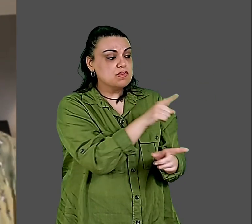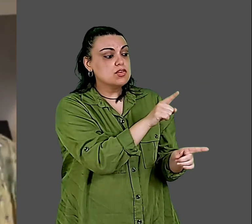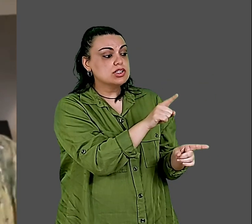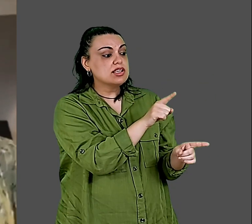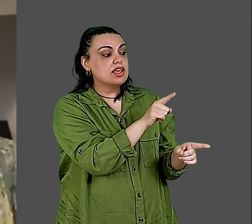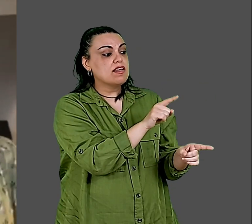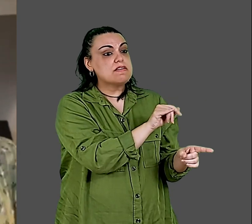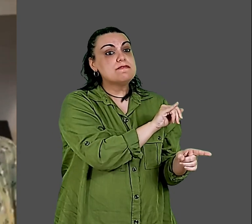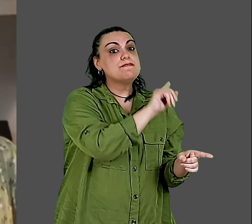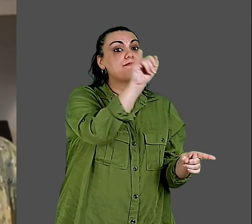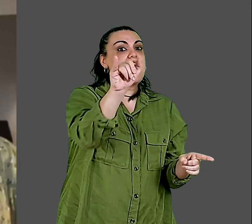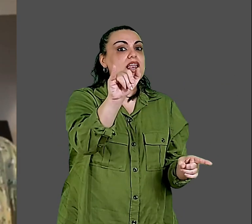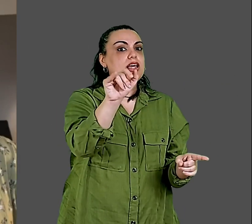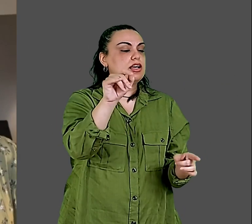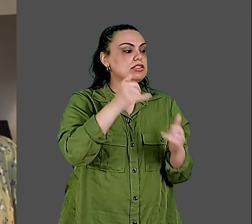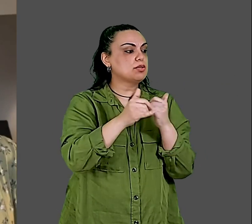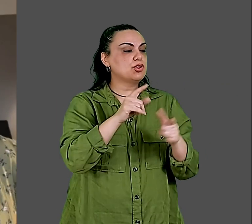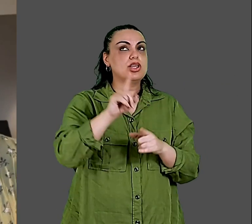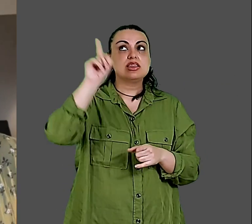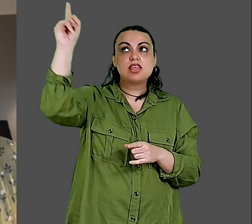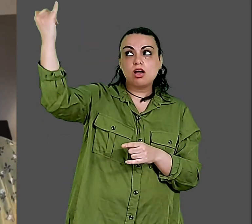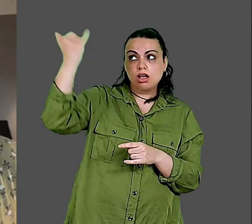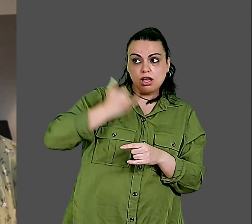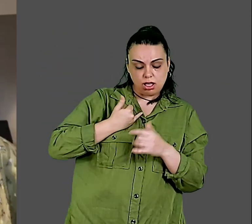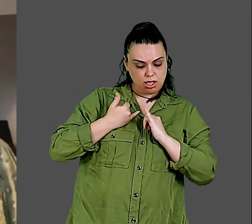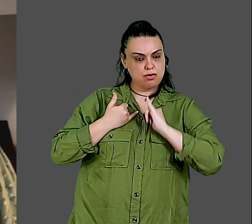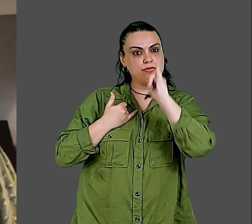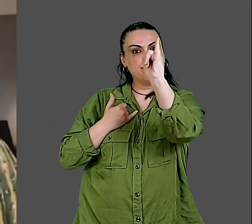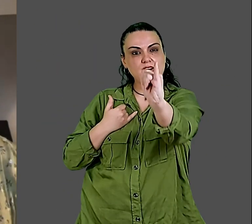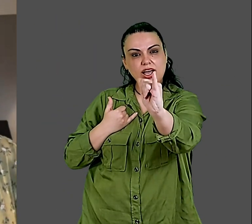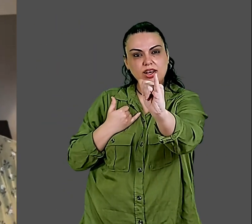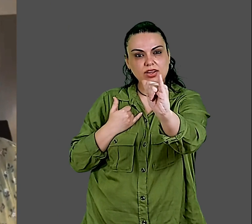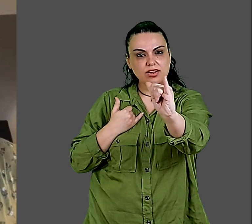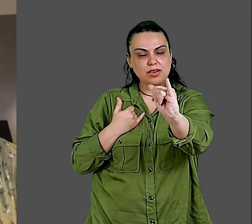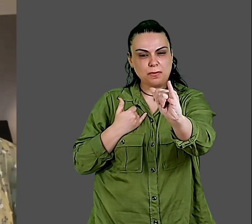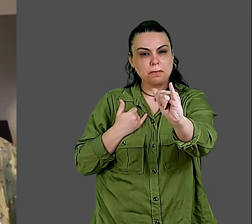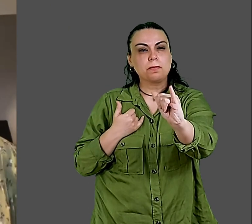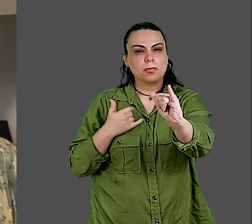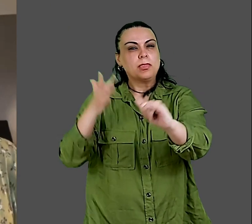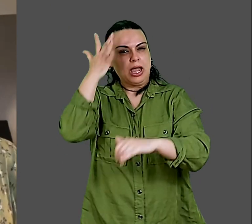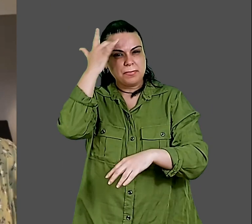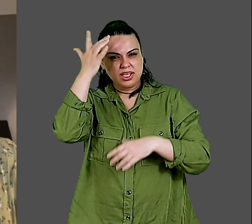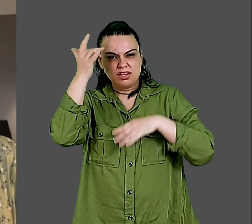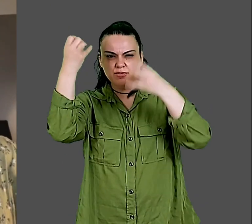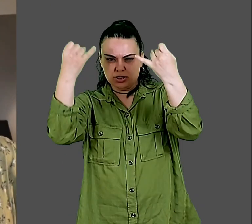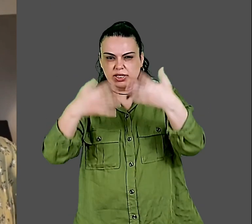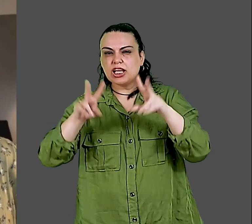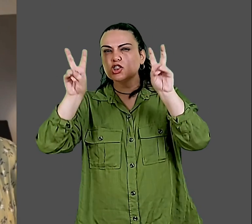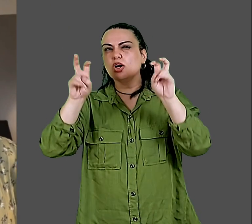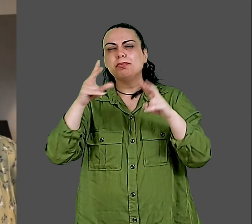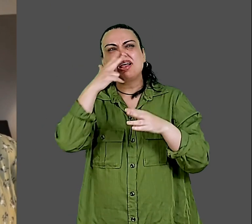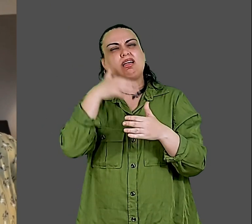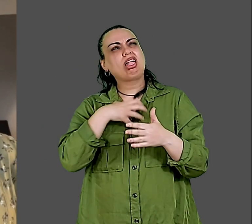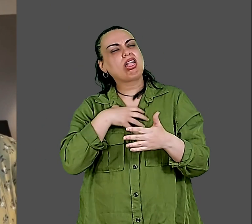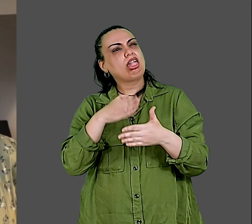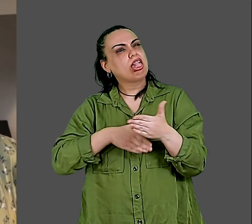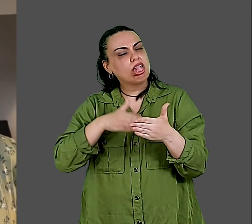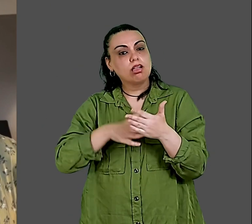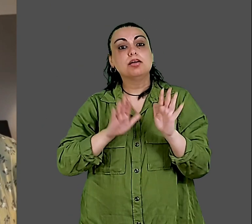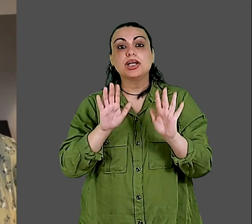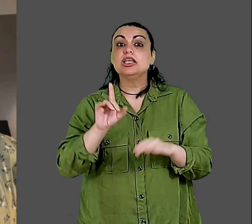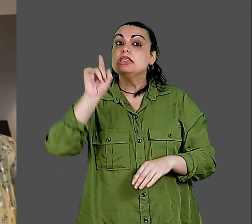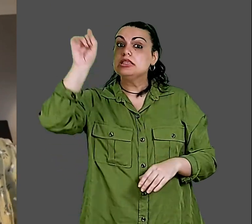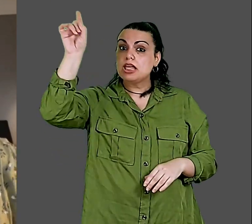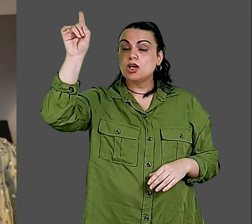Falar para eles o que Deus me falou. No meio do processo, ele se sente limitado. Amanhã a gente vai falar um pouco melhor sobre isso.